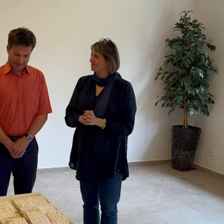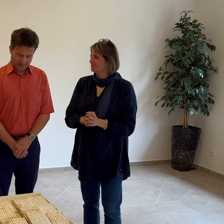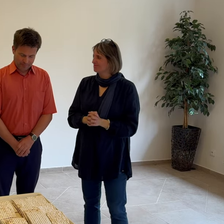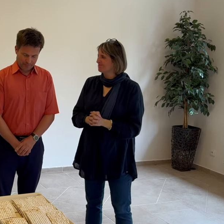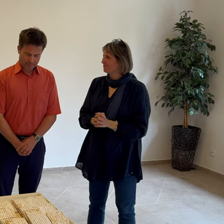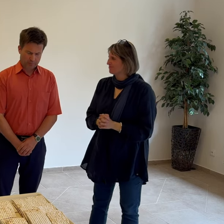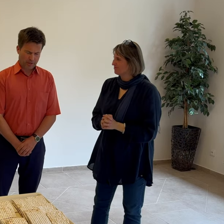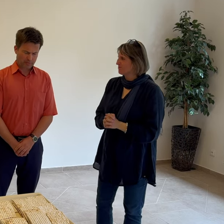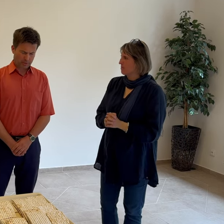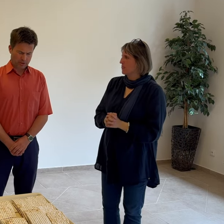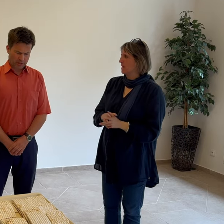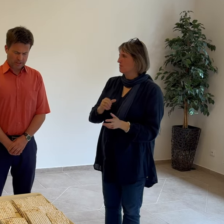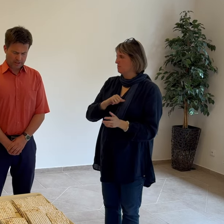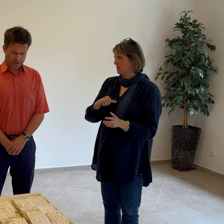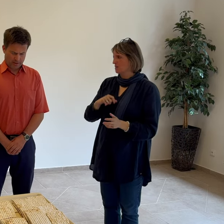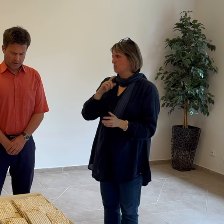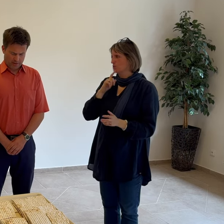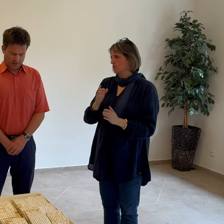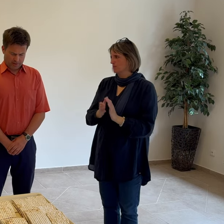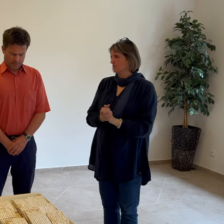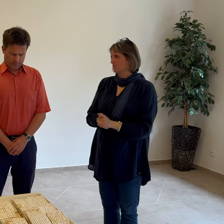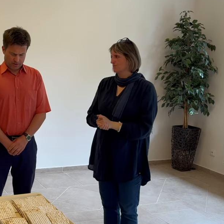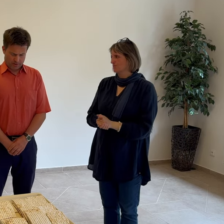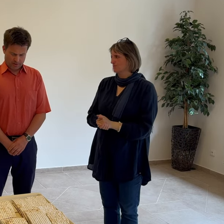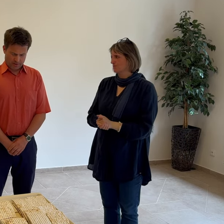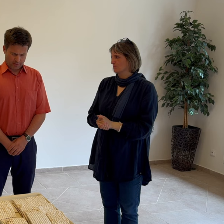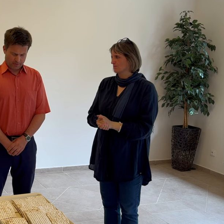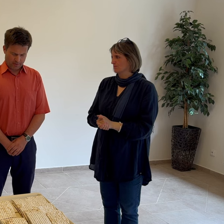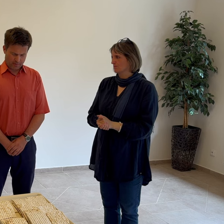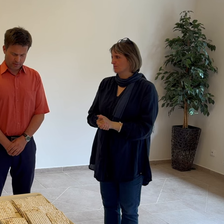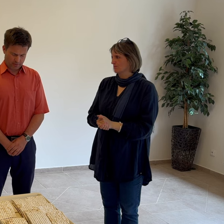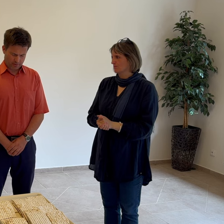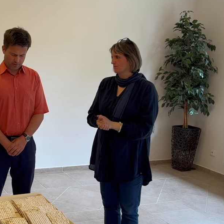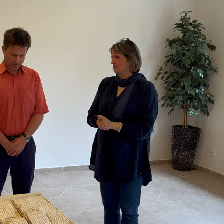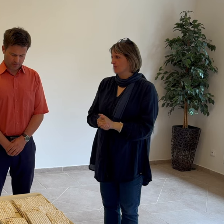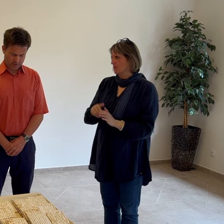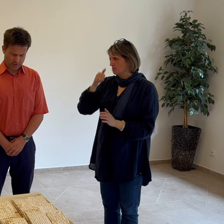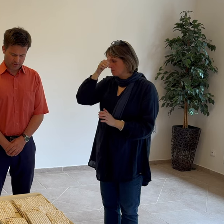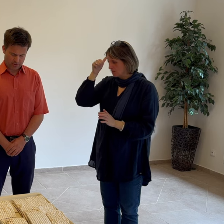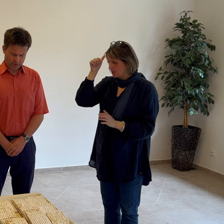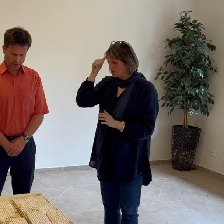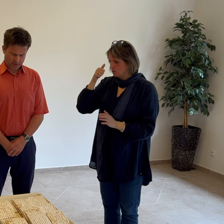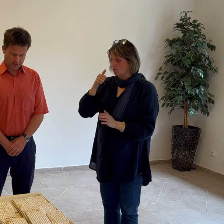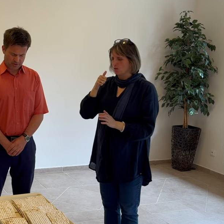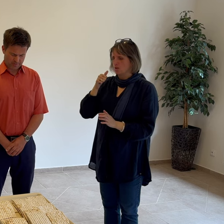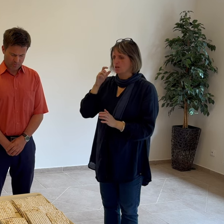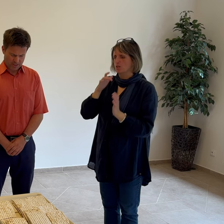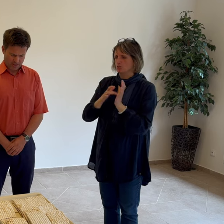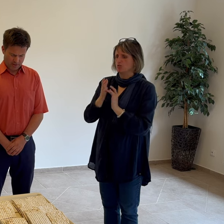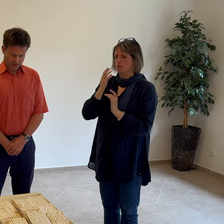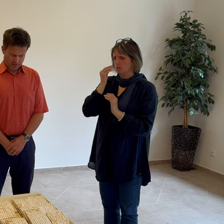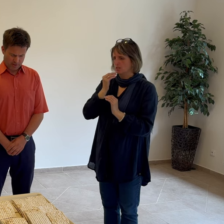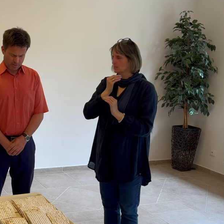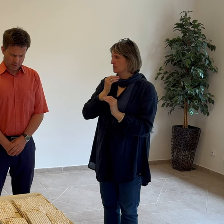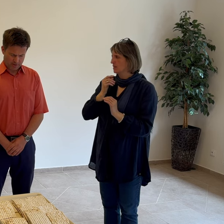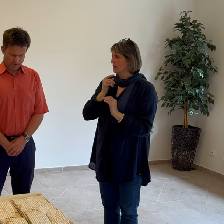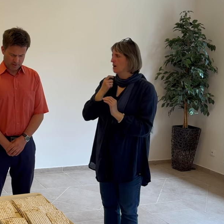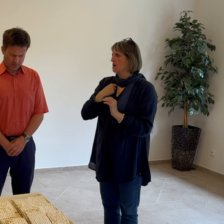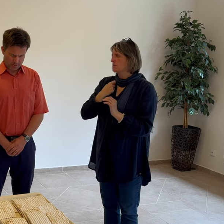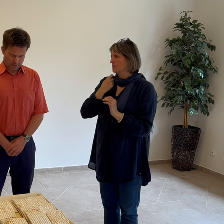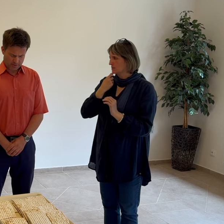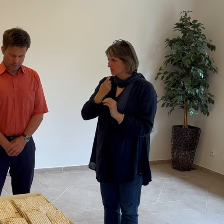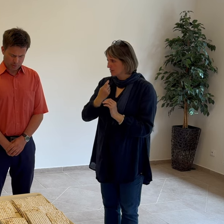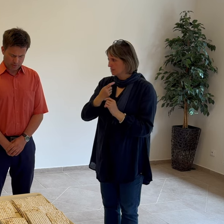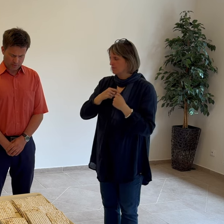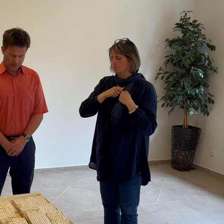chléb pane bože ve jménu tvého syna Ježíše Krista chceme ti z